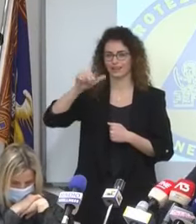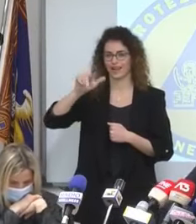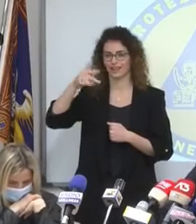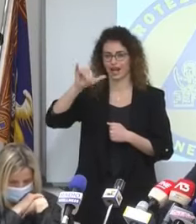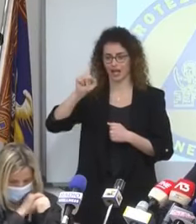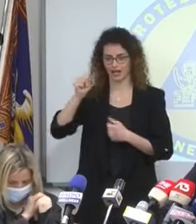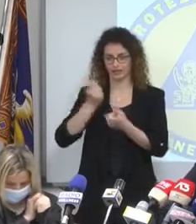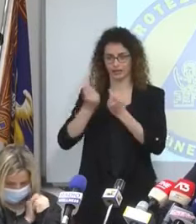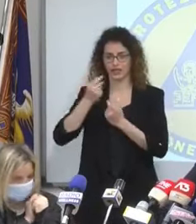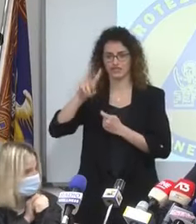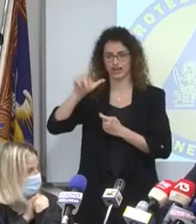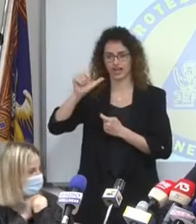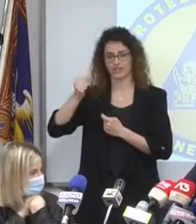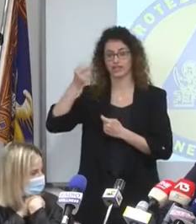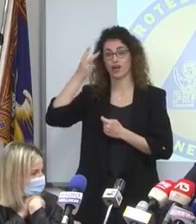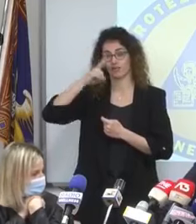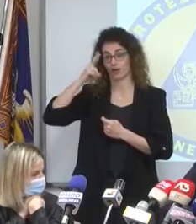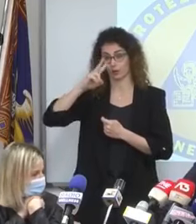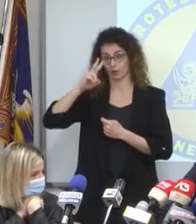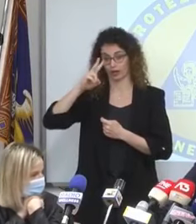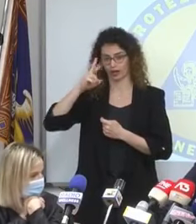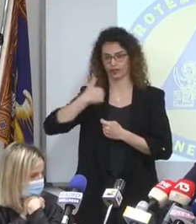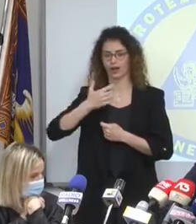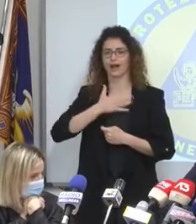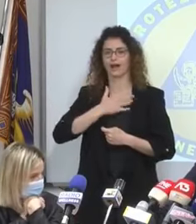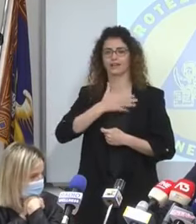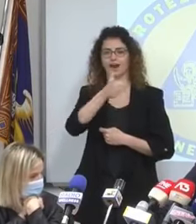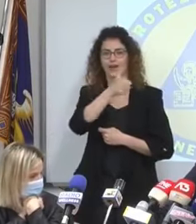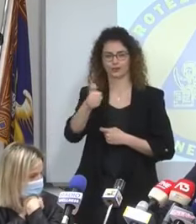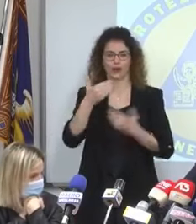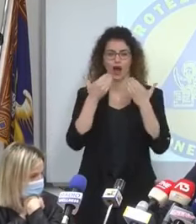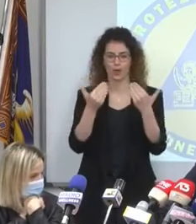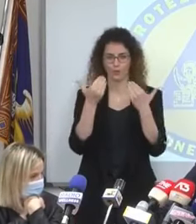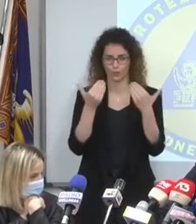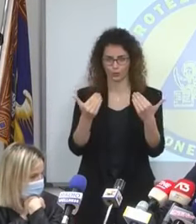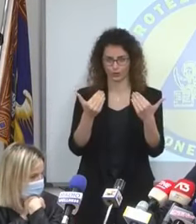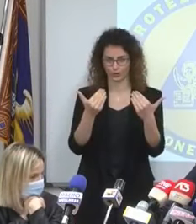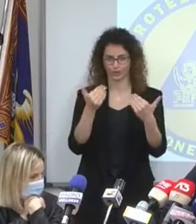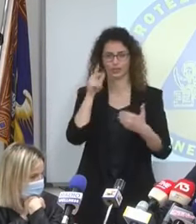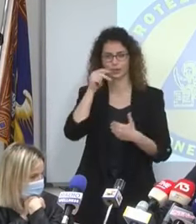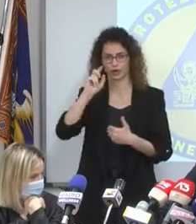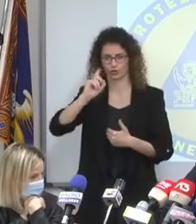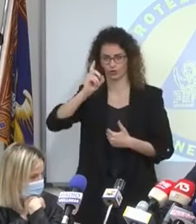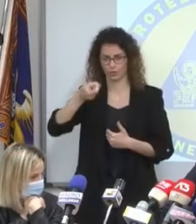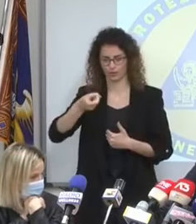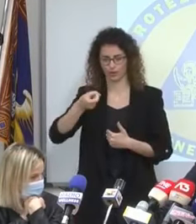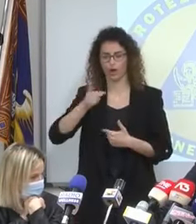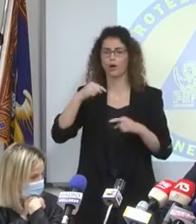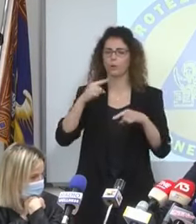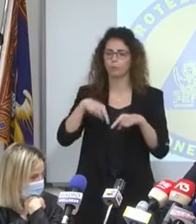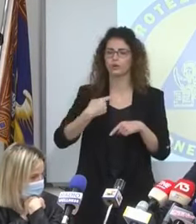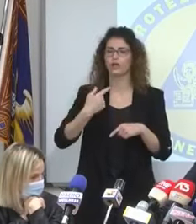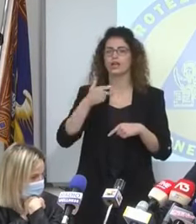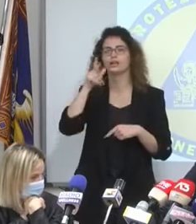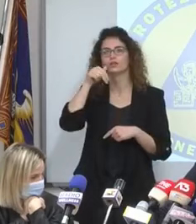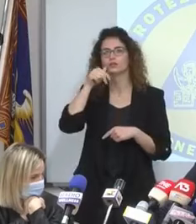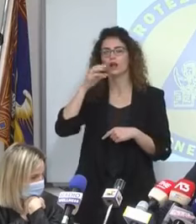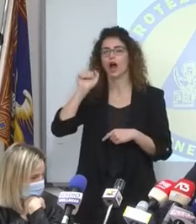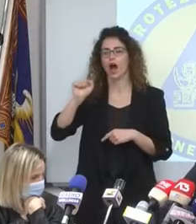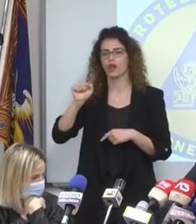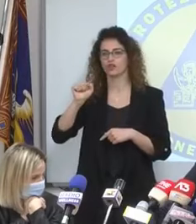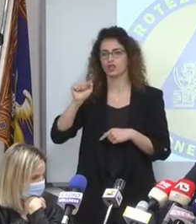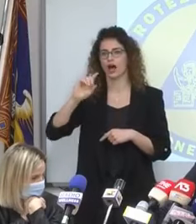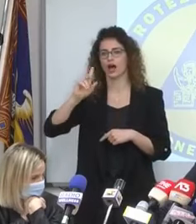di Vangadizza, Verona, 100 anni oggi, quindi auguri alla signora Giuseppina, e poi auguri anche alla signora Angela